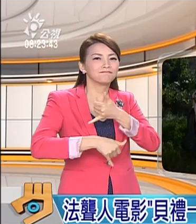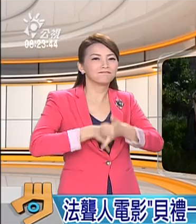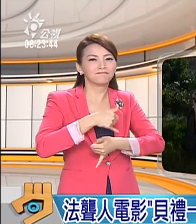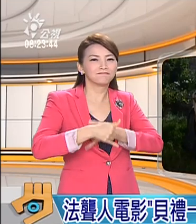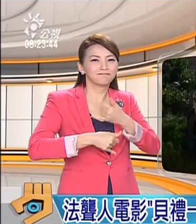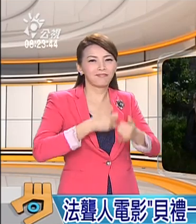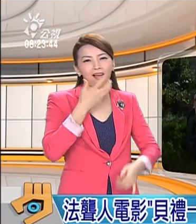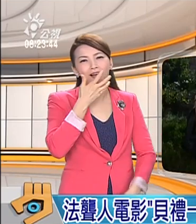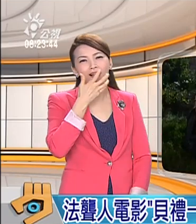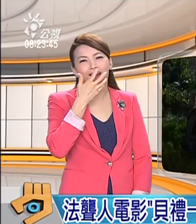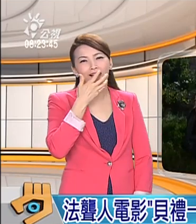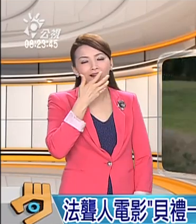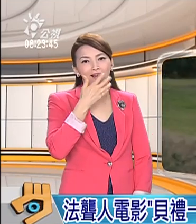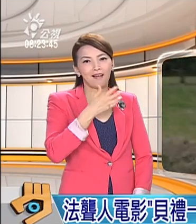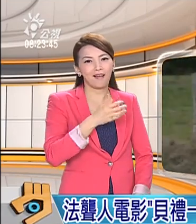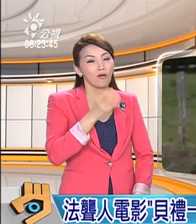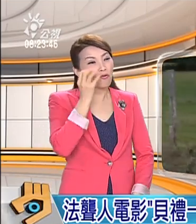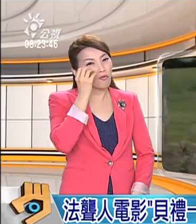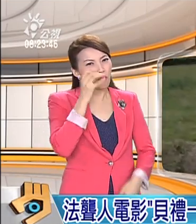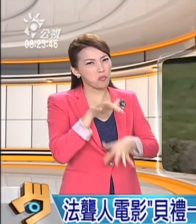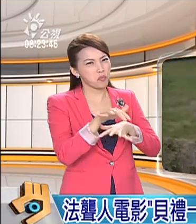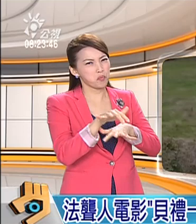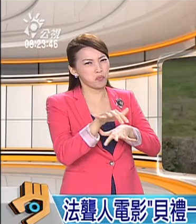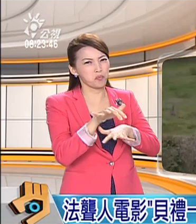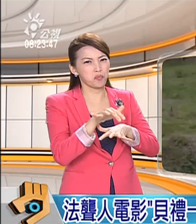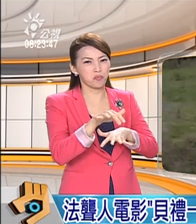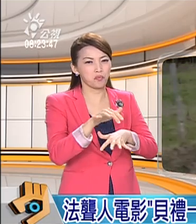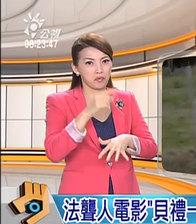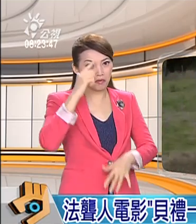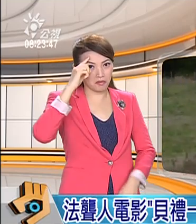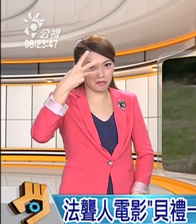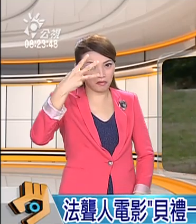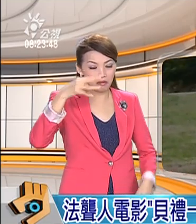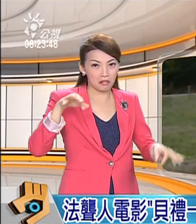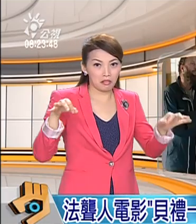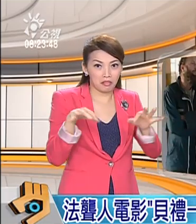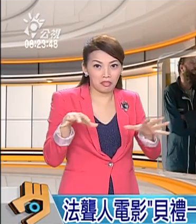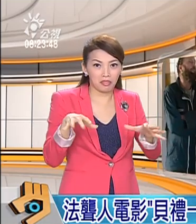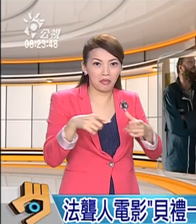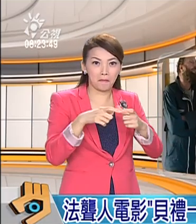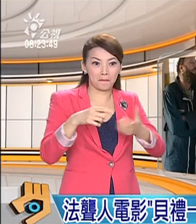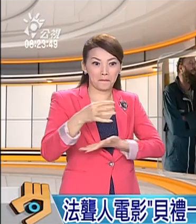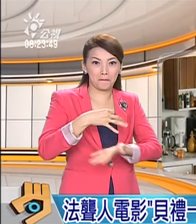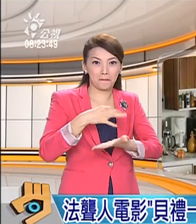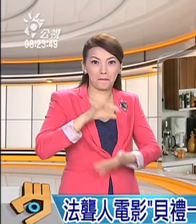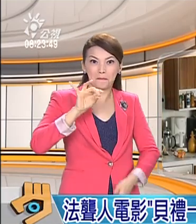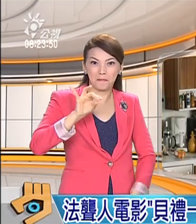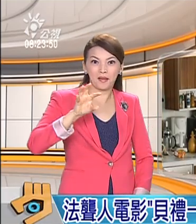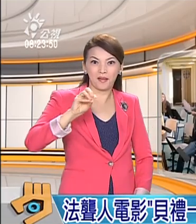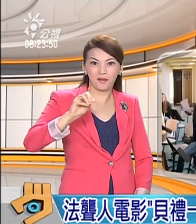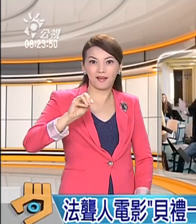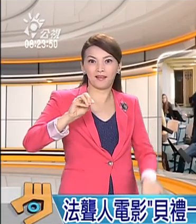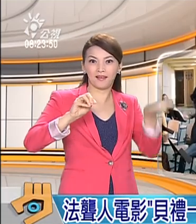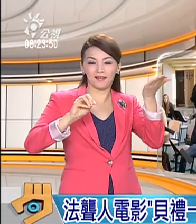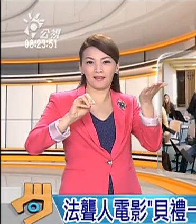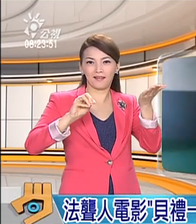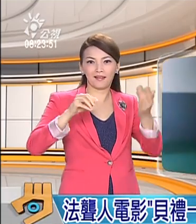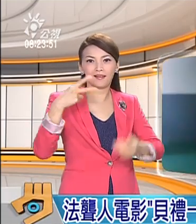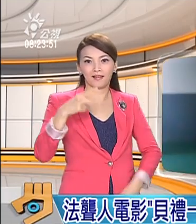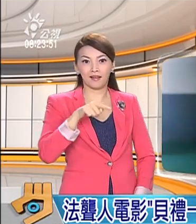进场观看。而上映才3天，票房就已经突破了100万，而这